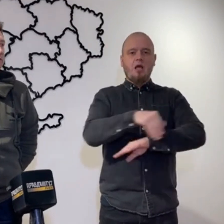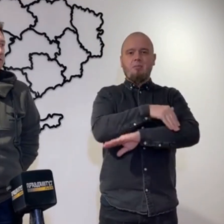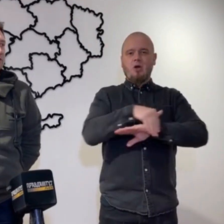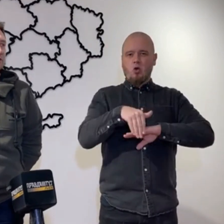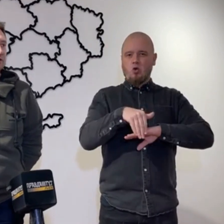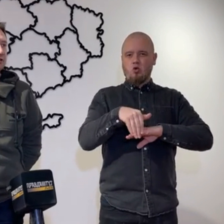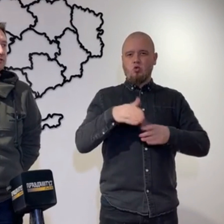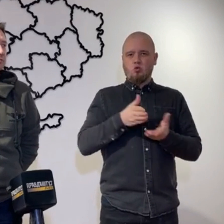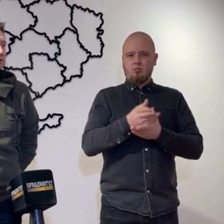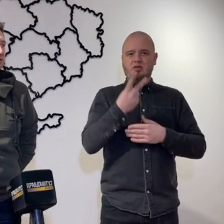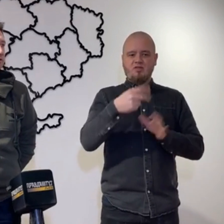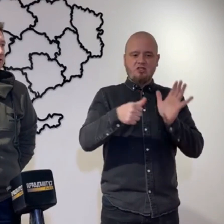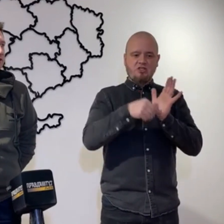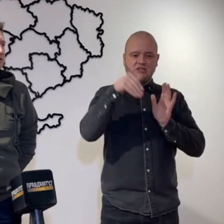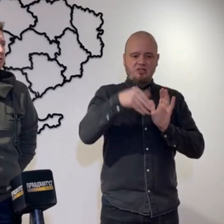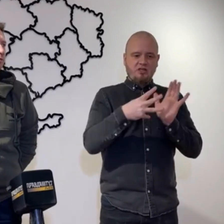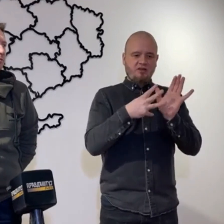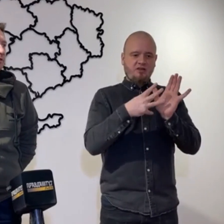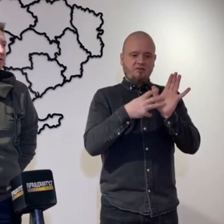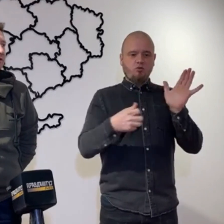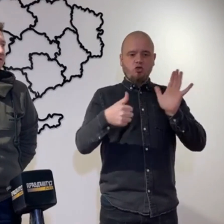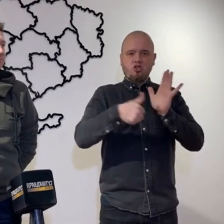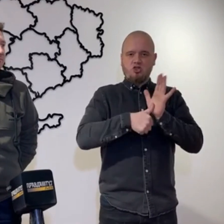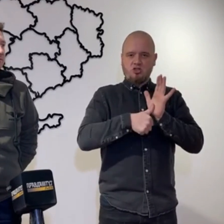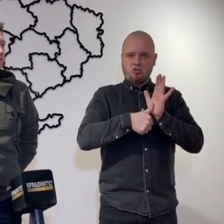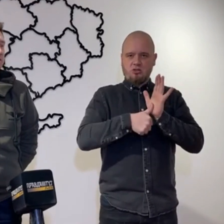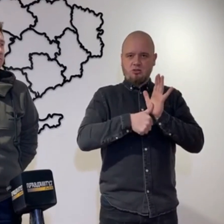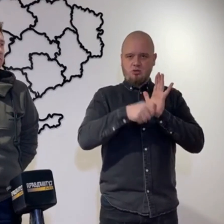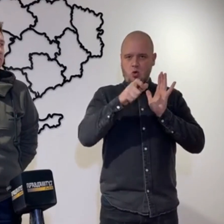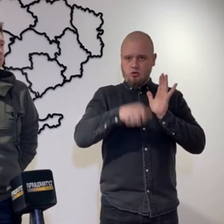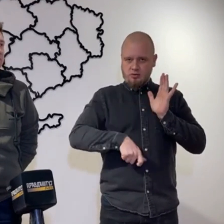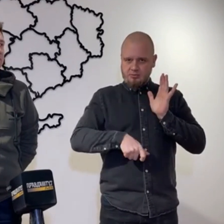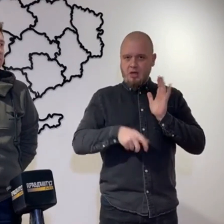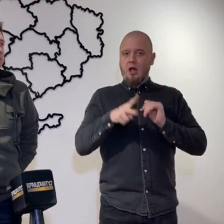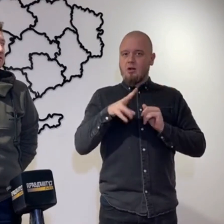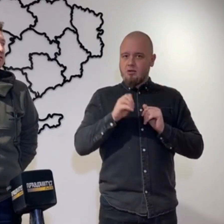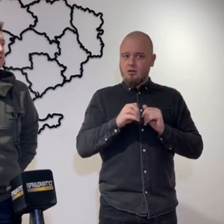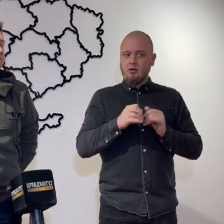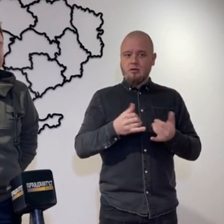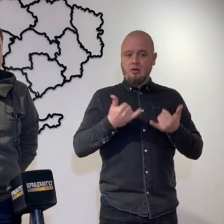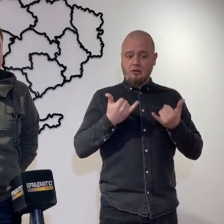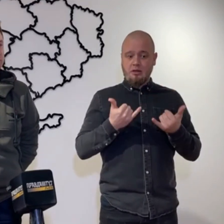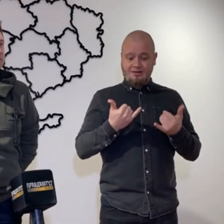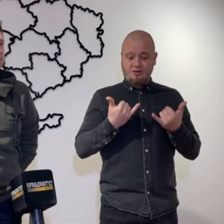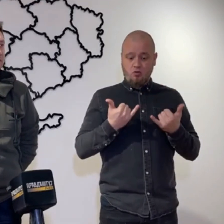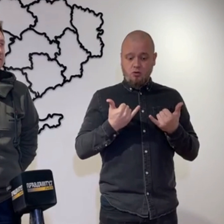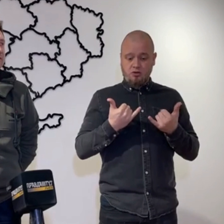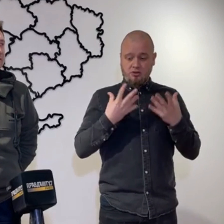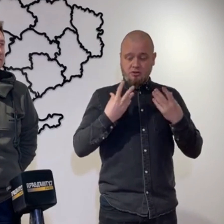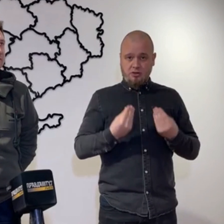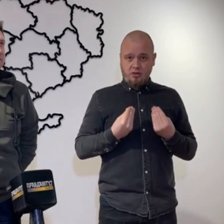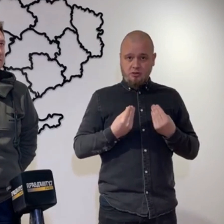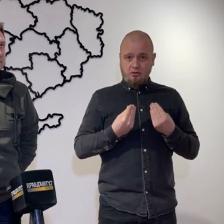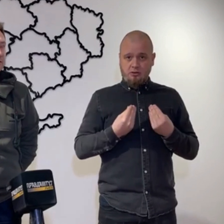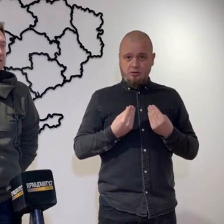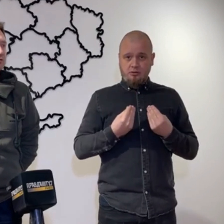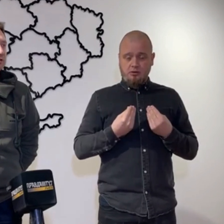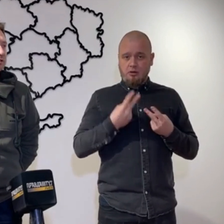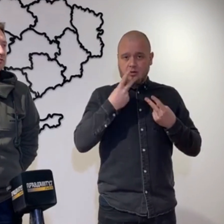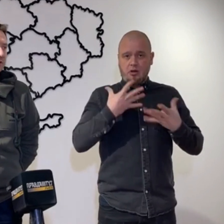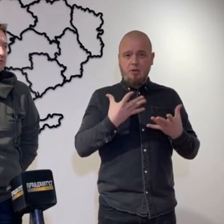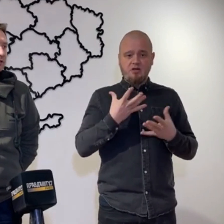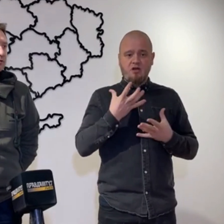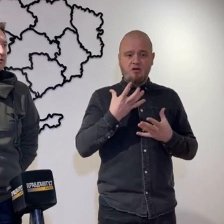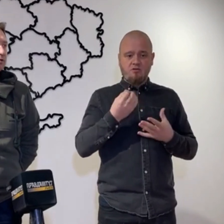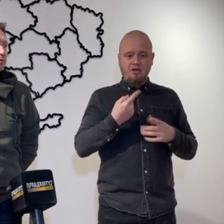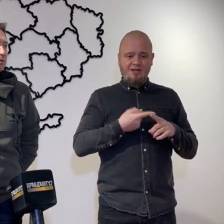служби 26 706 по пам'яті осіб, але на сьогоднішній день не бачив,